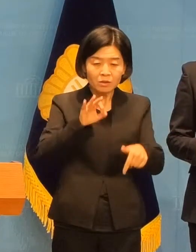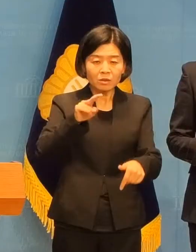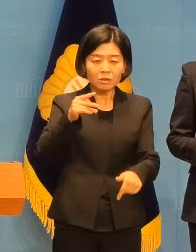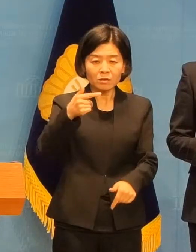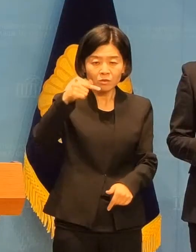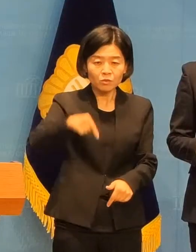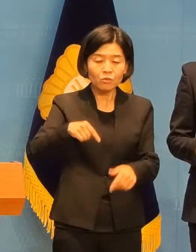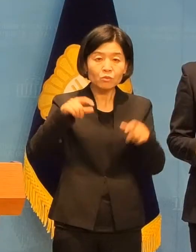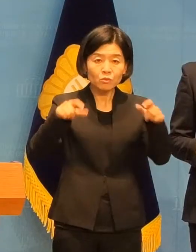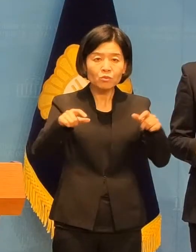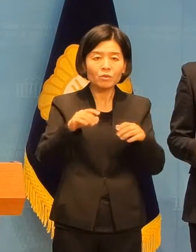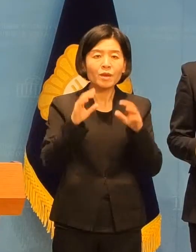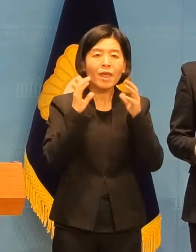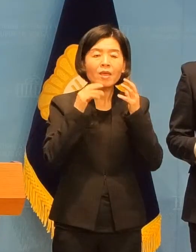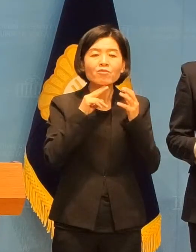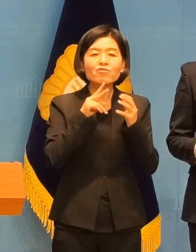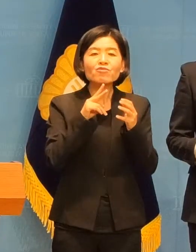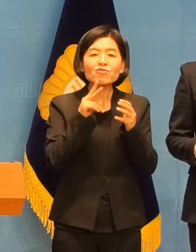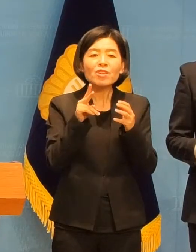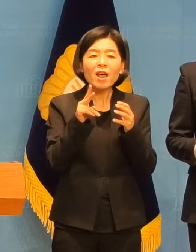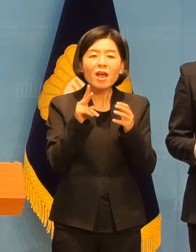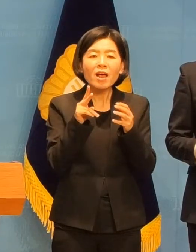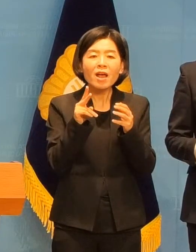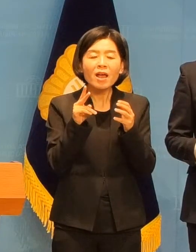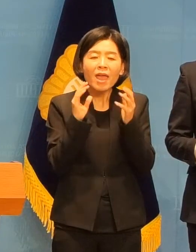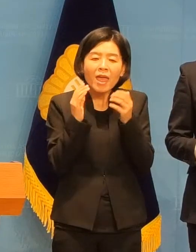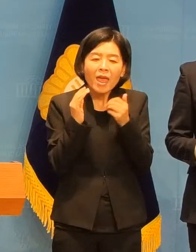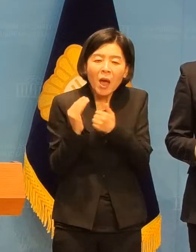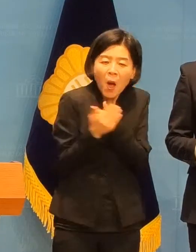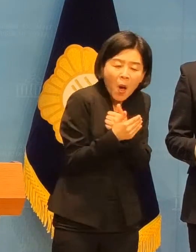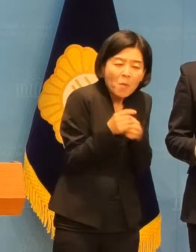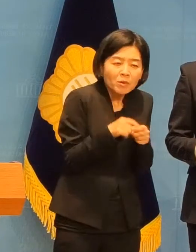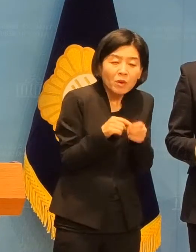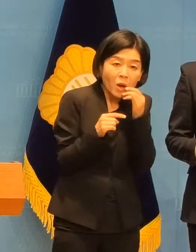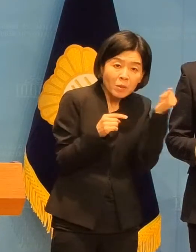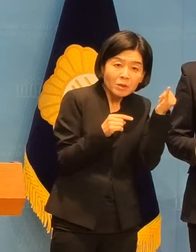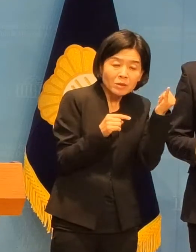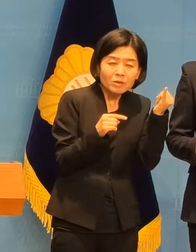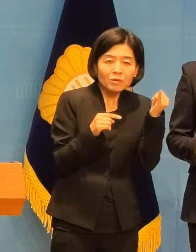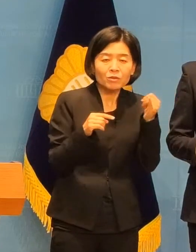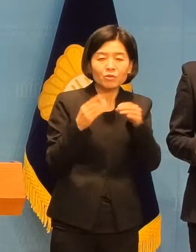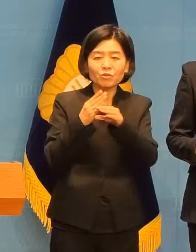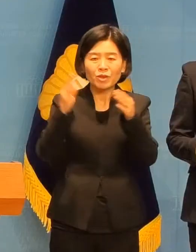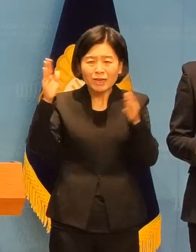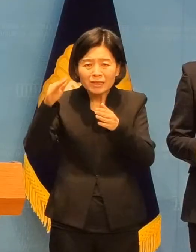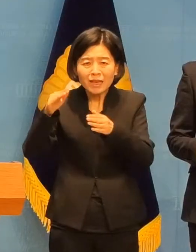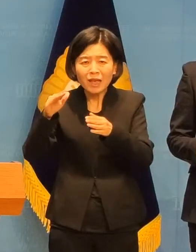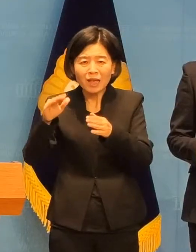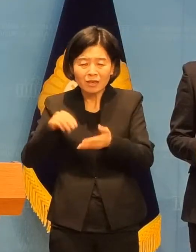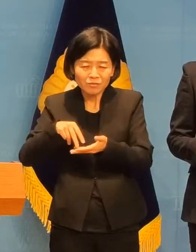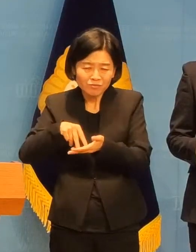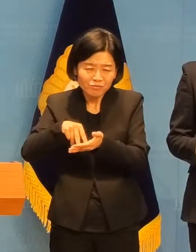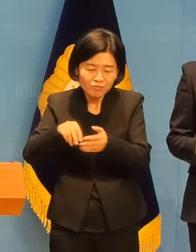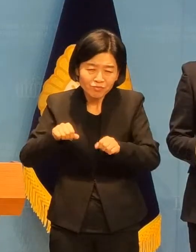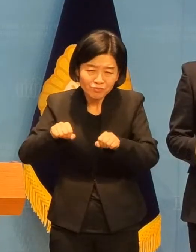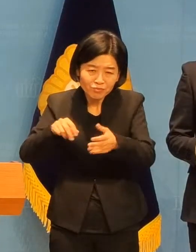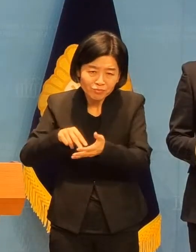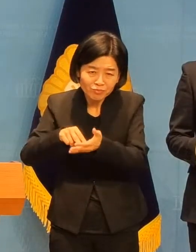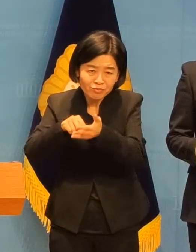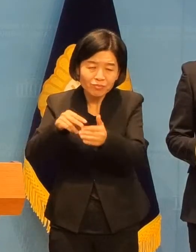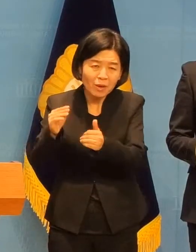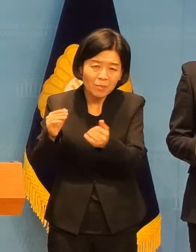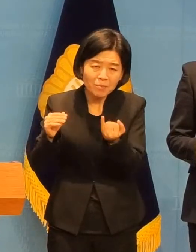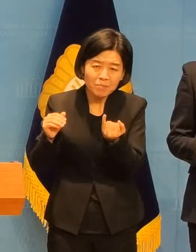연수구에서는 2살배기 딸을 지키려던 어머니가 중학생이 몰던 전동 킥보드에 치여 생명이